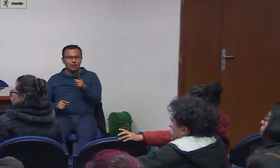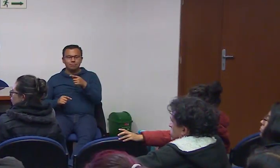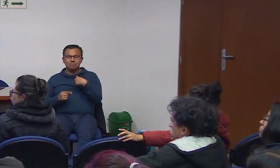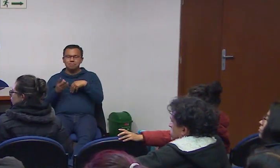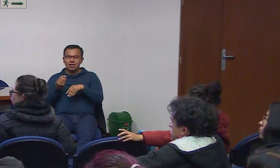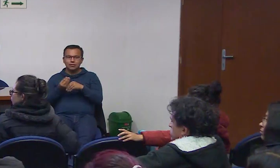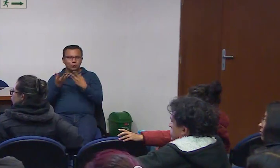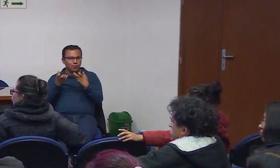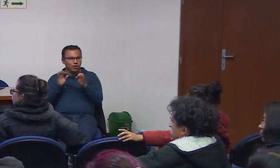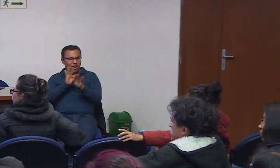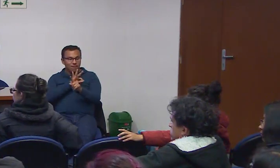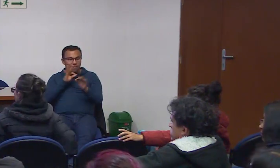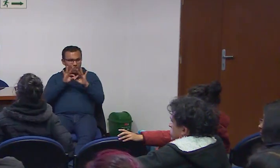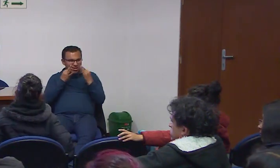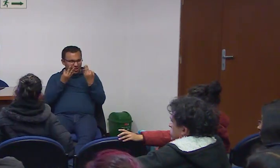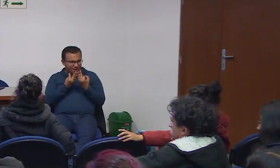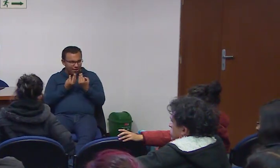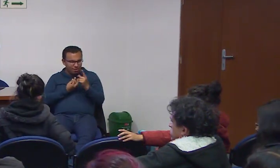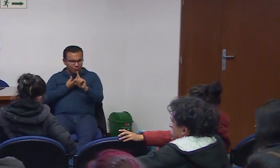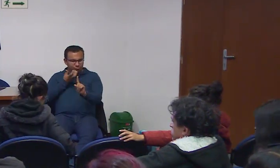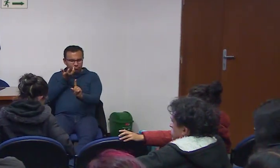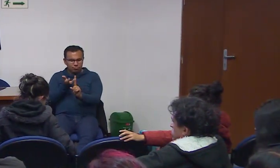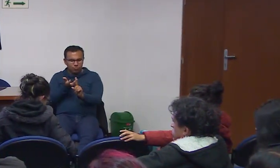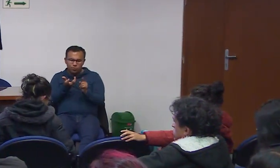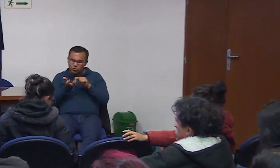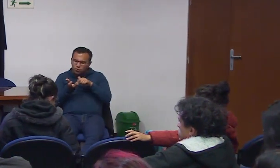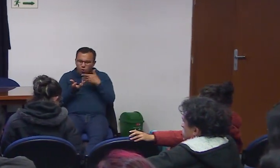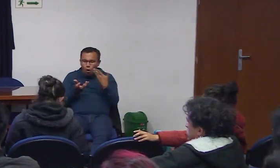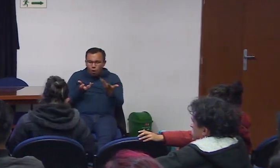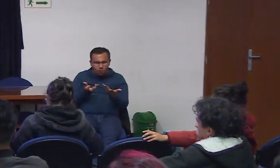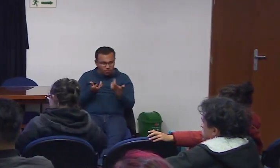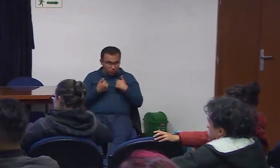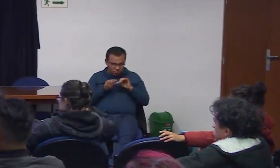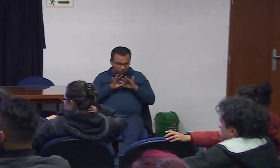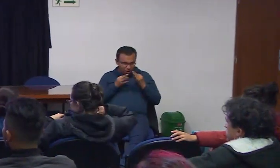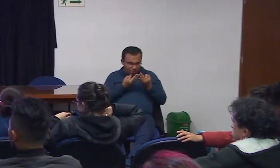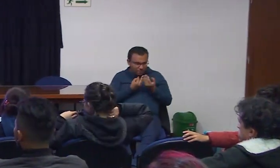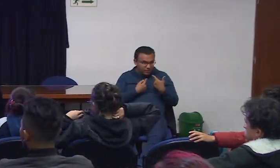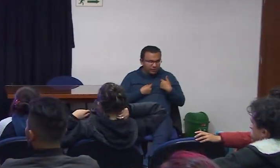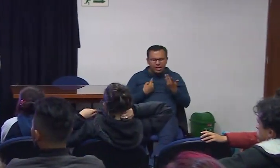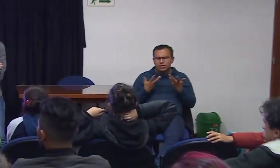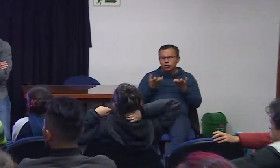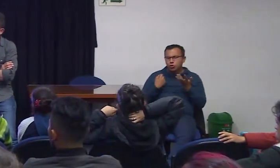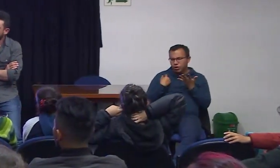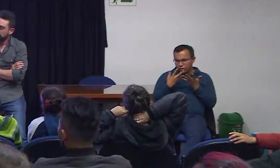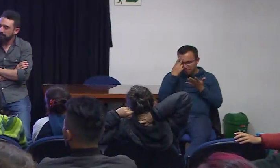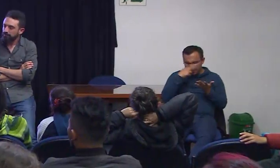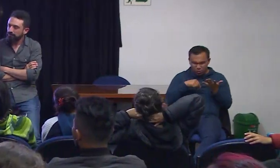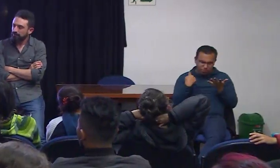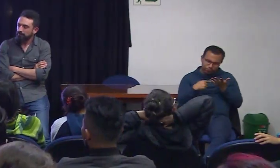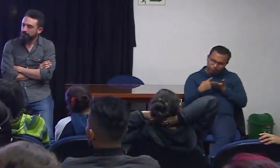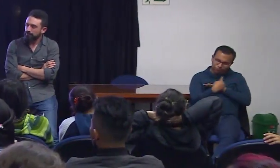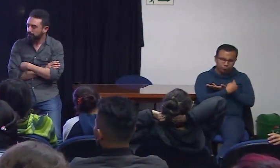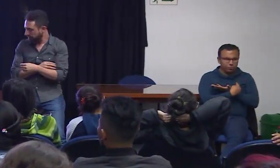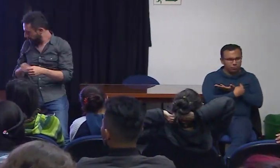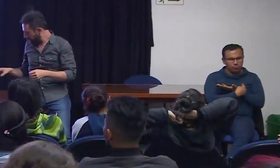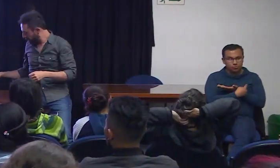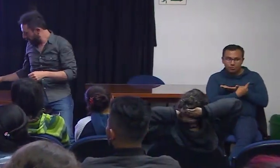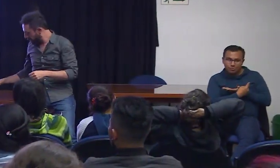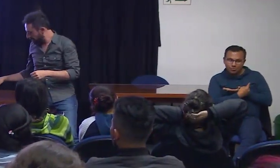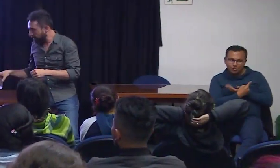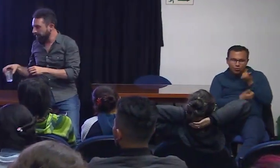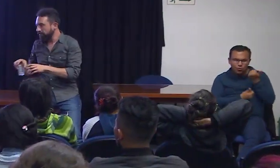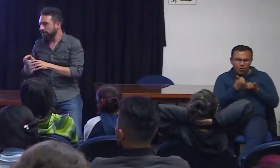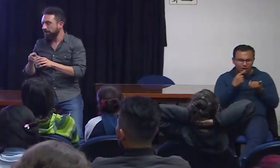expectativas de la familia Cómo manejar esto noga llegan las familias con ciertas expectativas eh Cuáles son